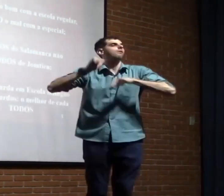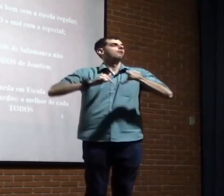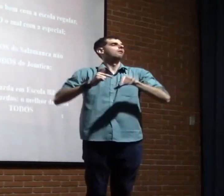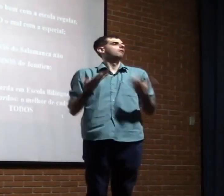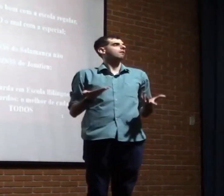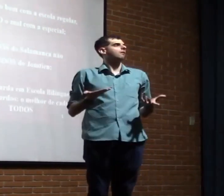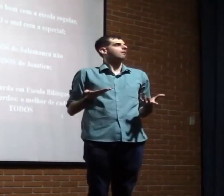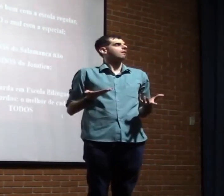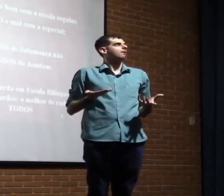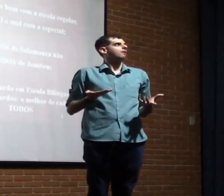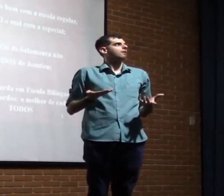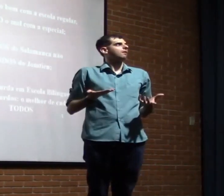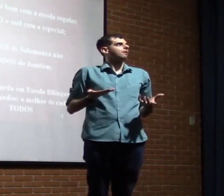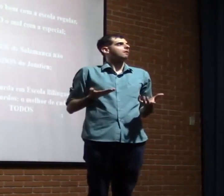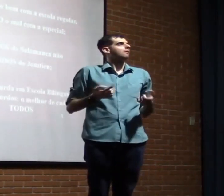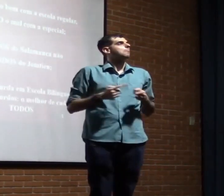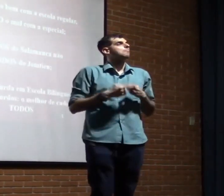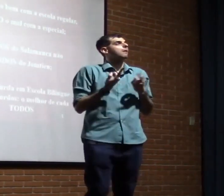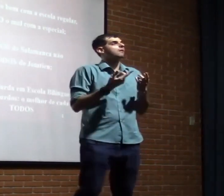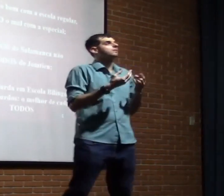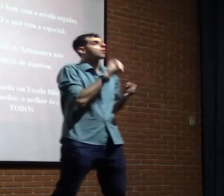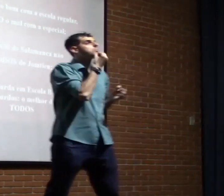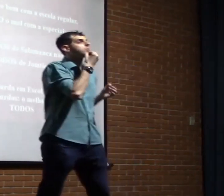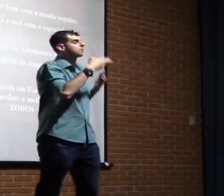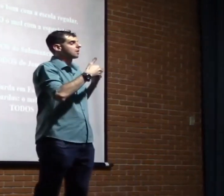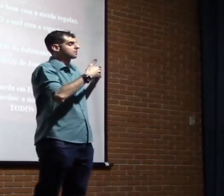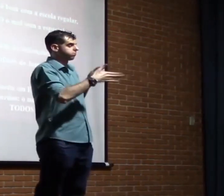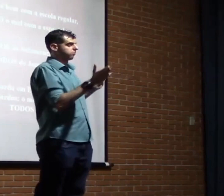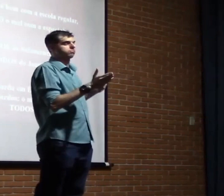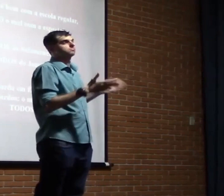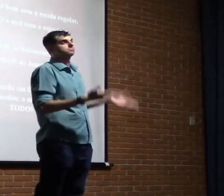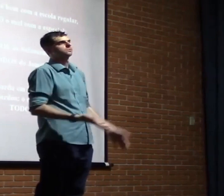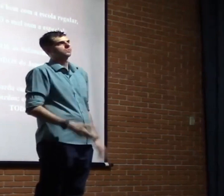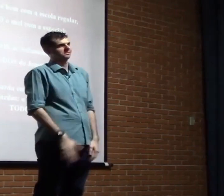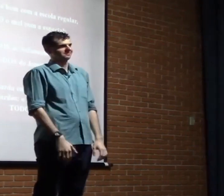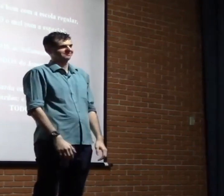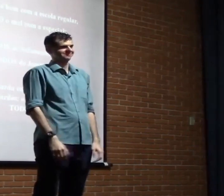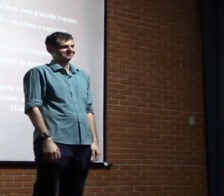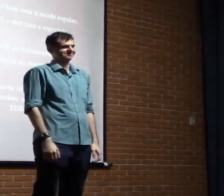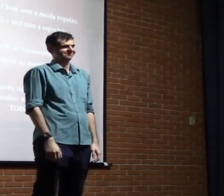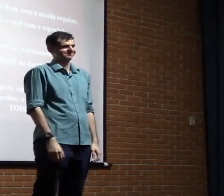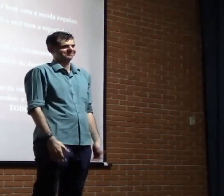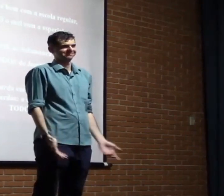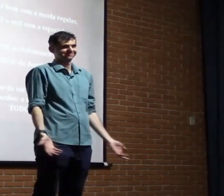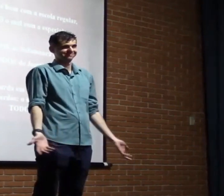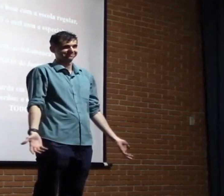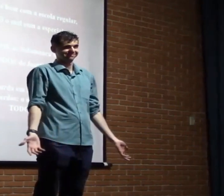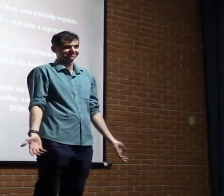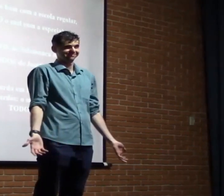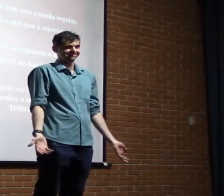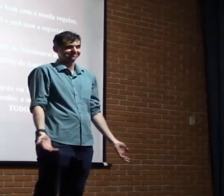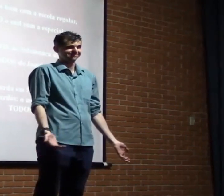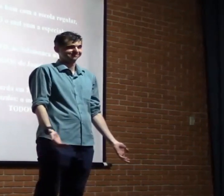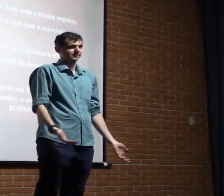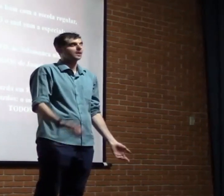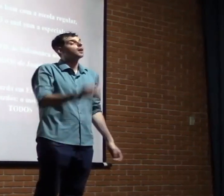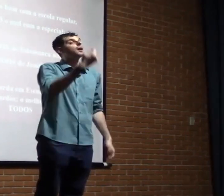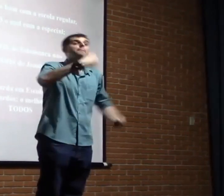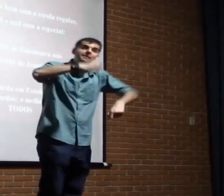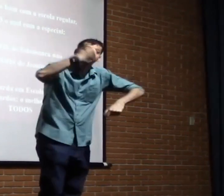muito que eles consigam ter acesso a isso e que essa realidade mude, sabe? Mas ainda não parece que não